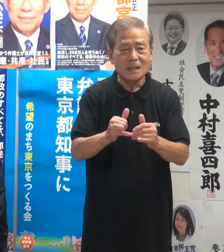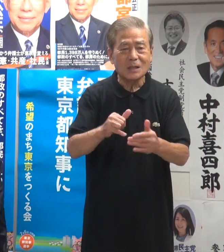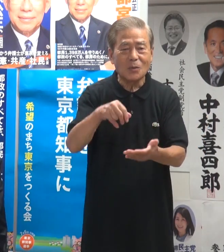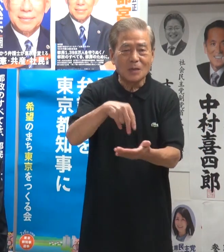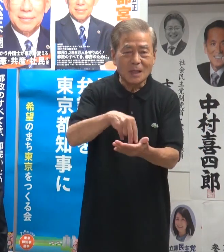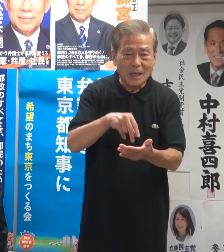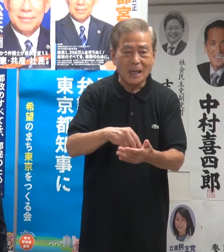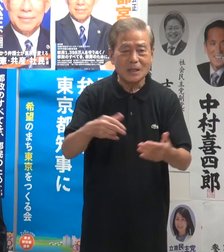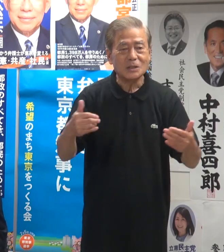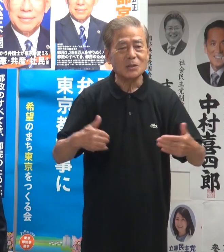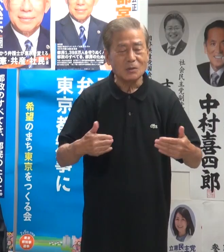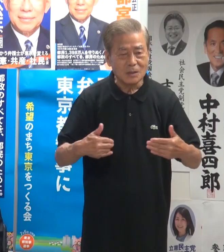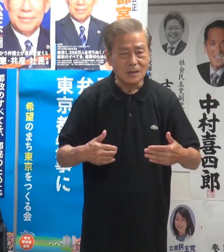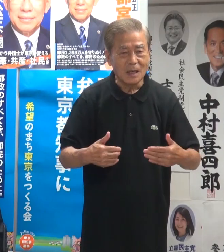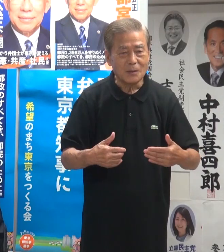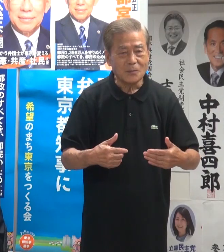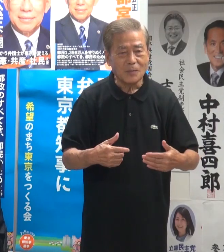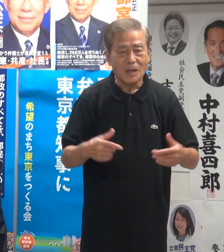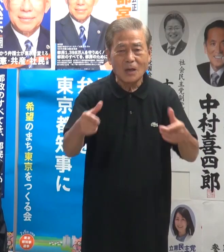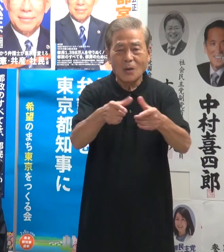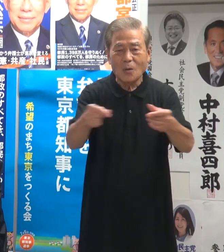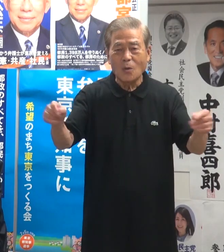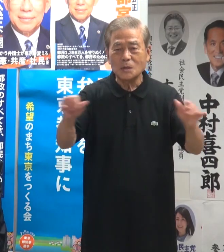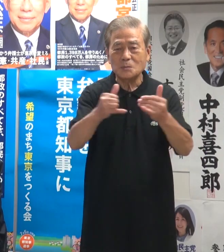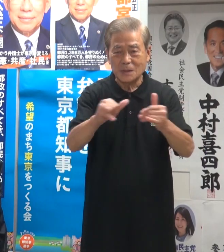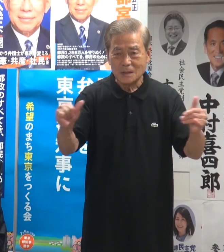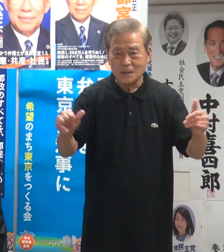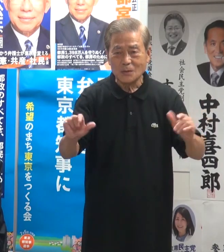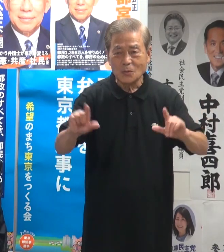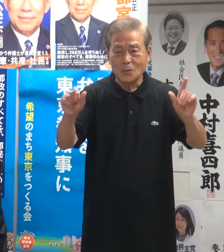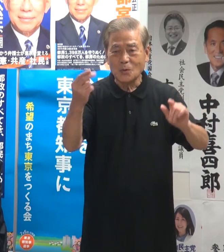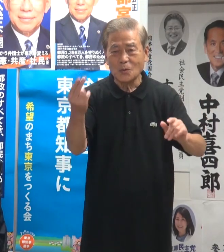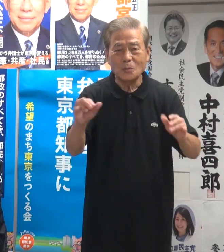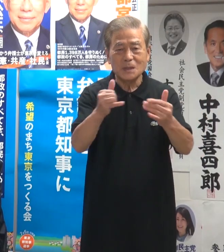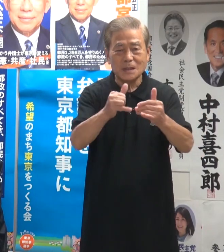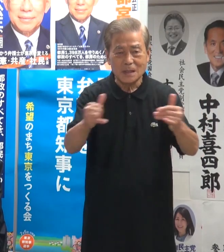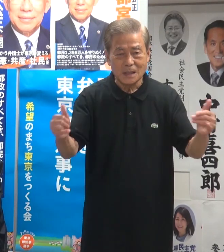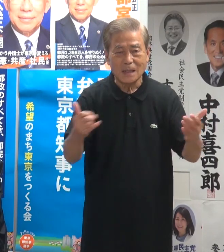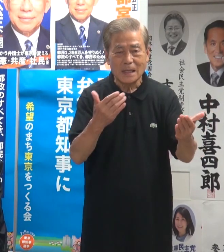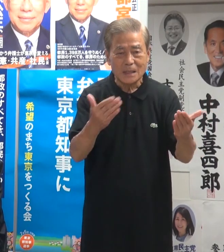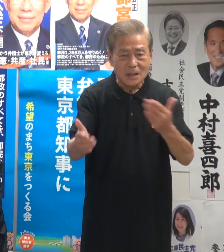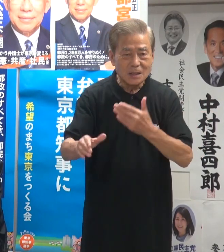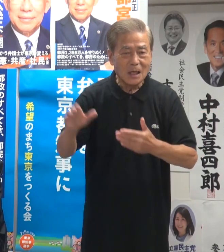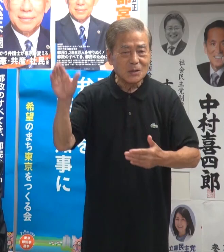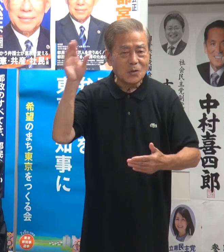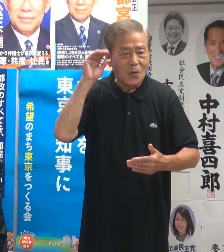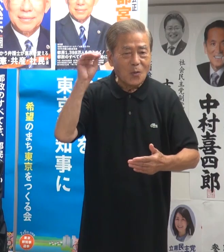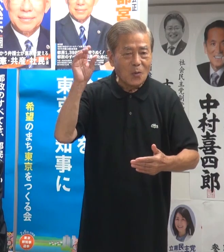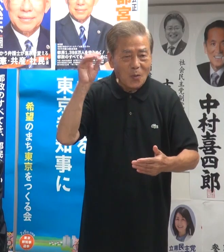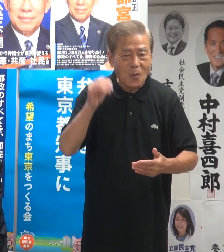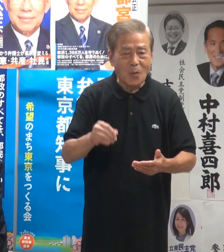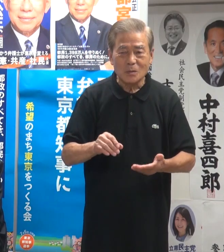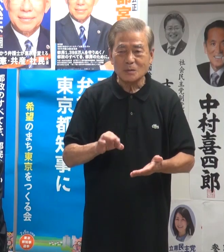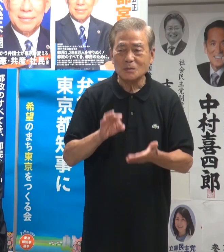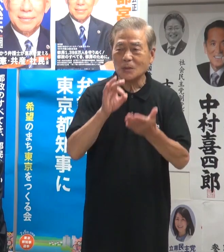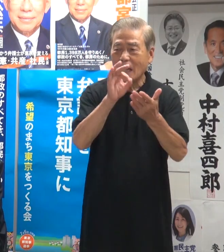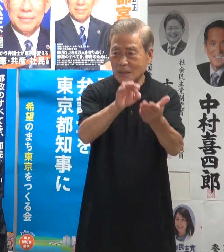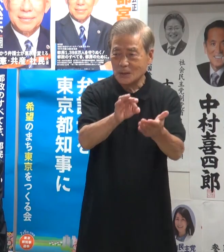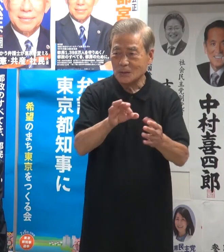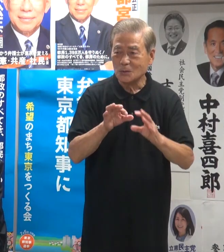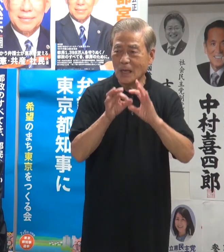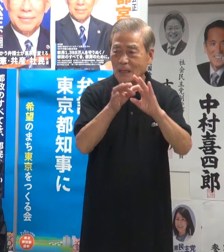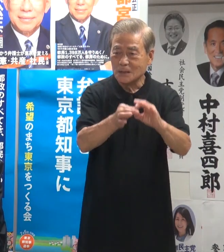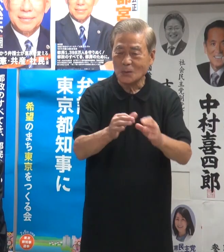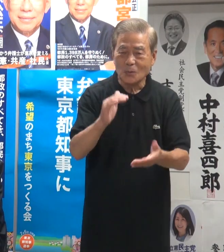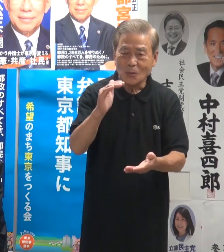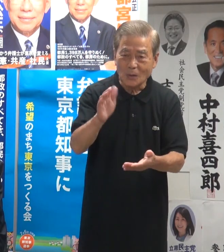報を伝えるっていうのもメディアの役割じゃないかと思いますので、それをやっぱり公平に伝えられているのかどうかっていう、